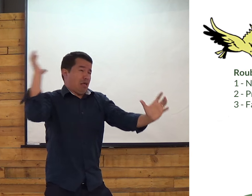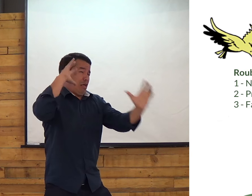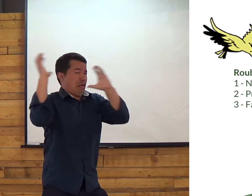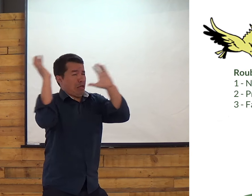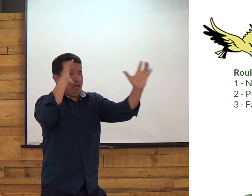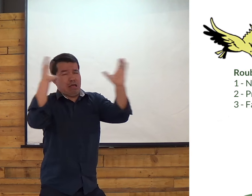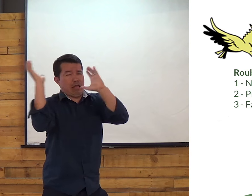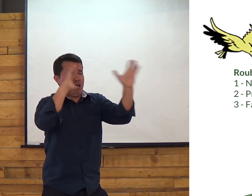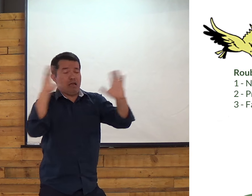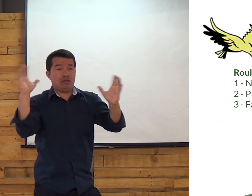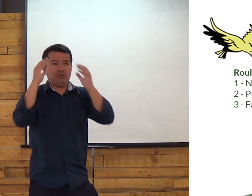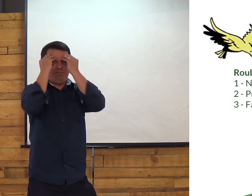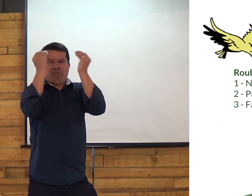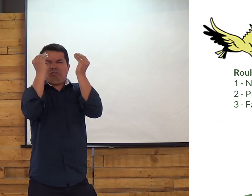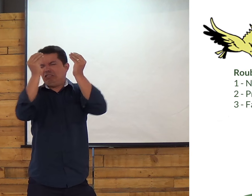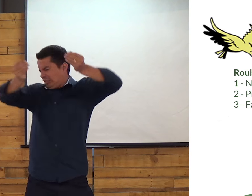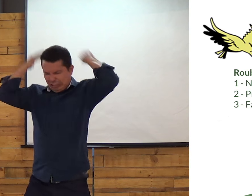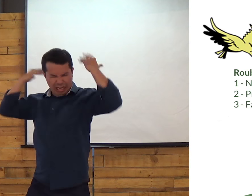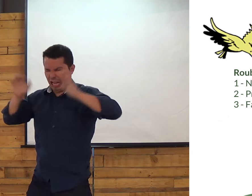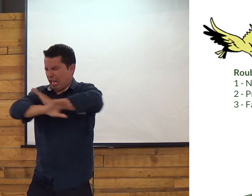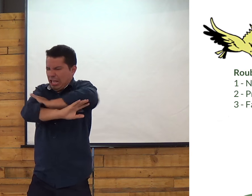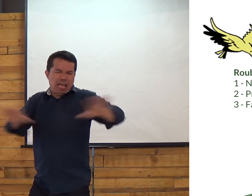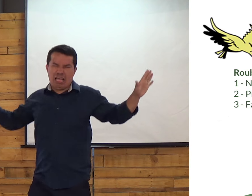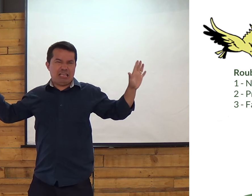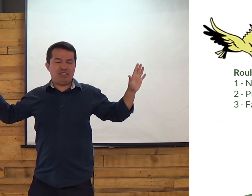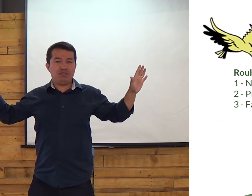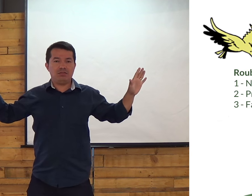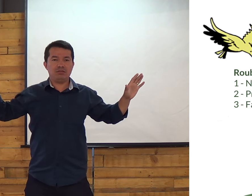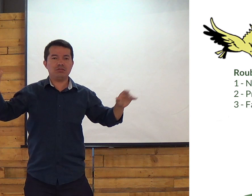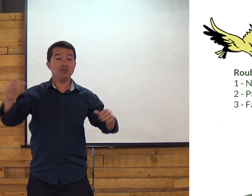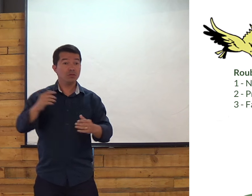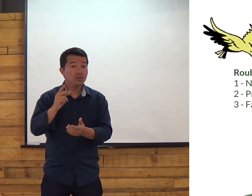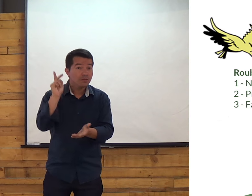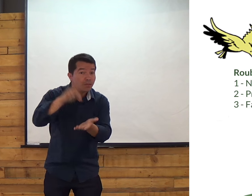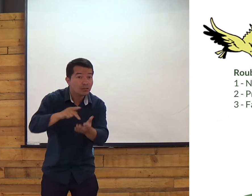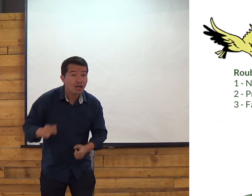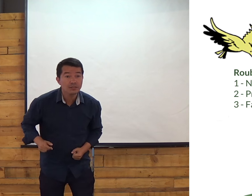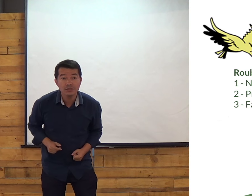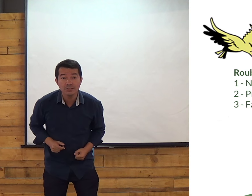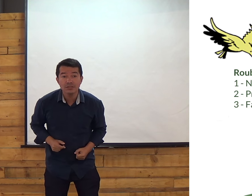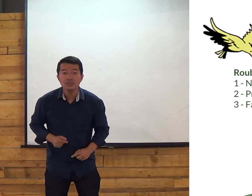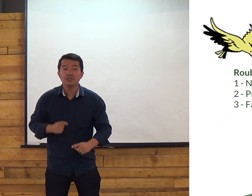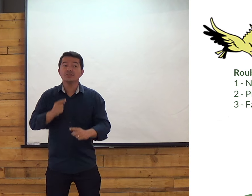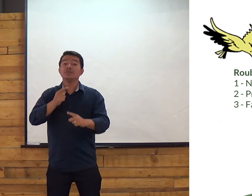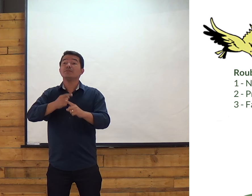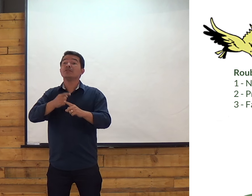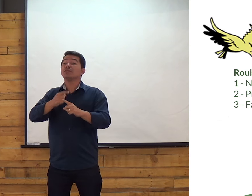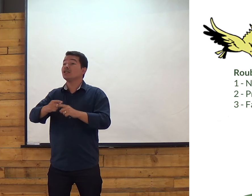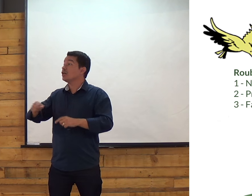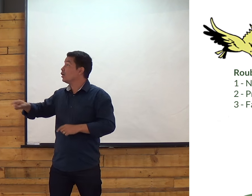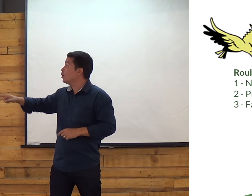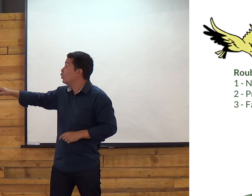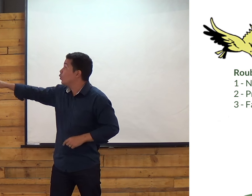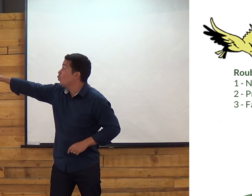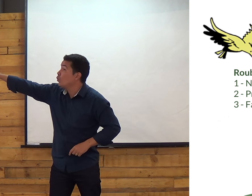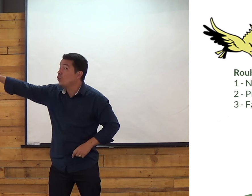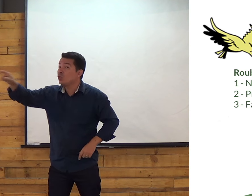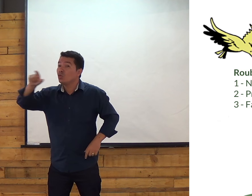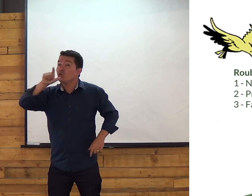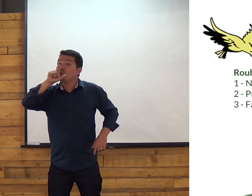de coisa acontecendo, e você larga tudo aquilo que você aprendeu. Não é verdade? Porque